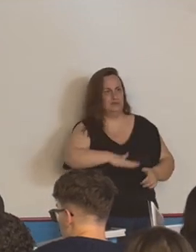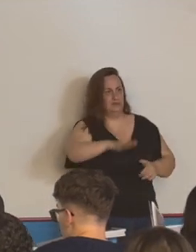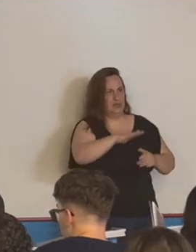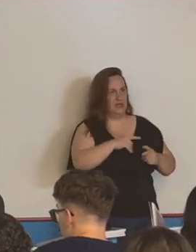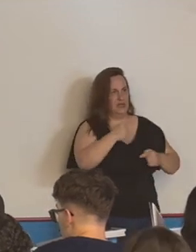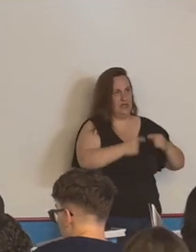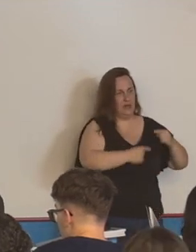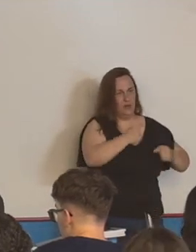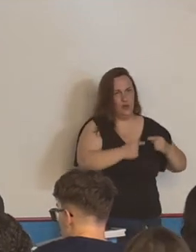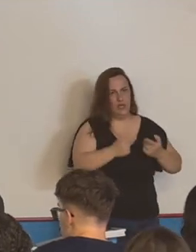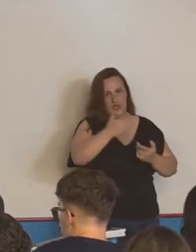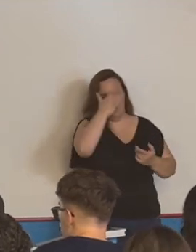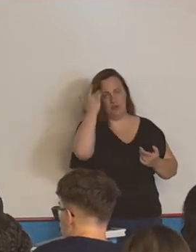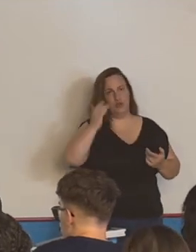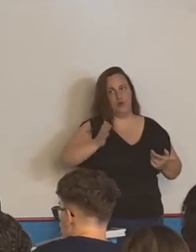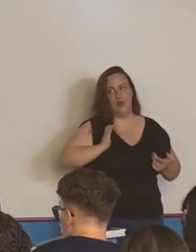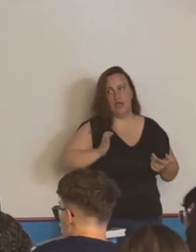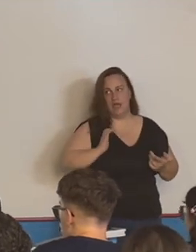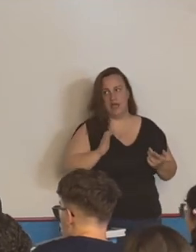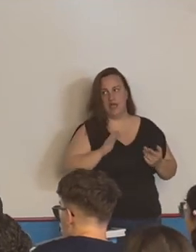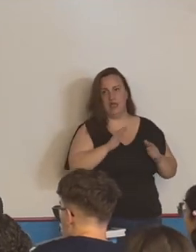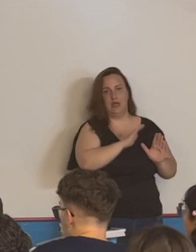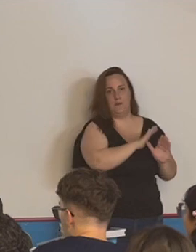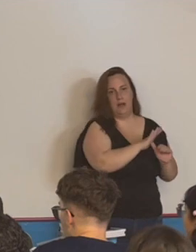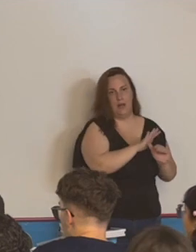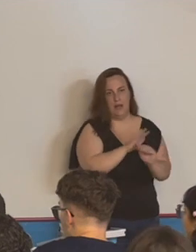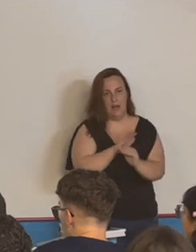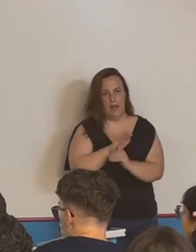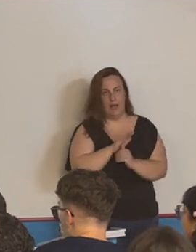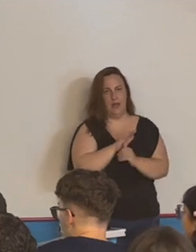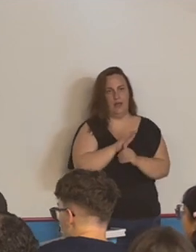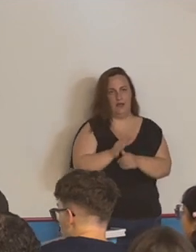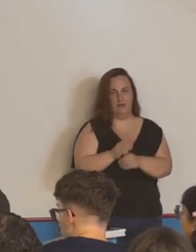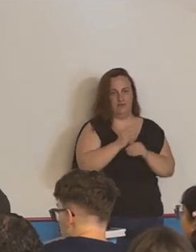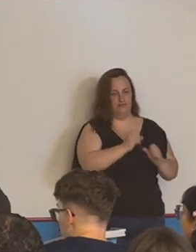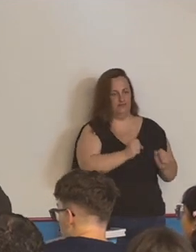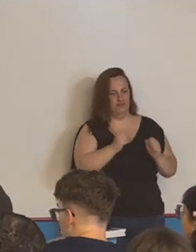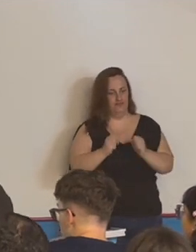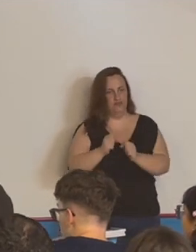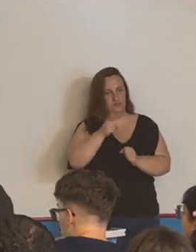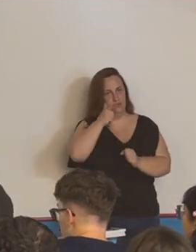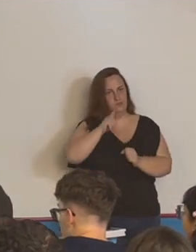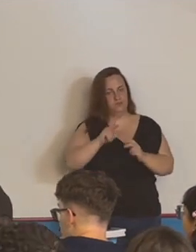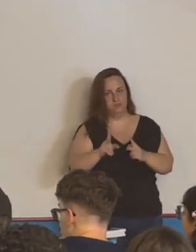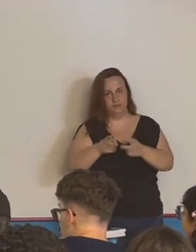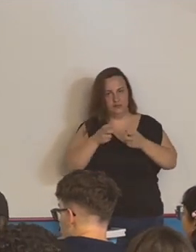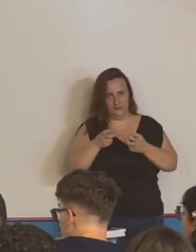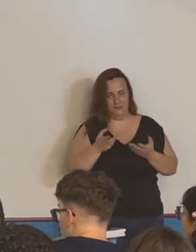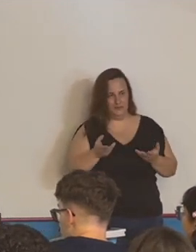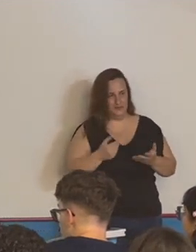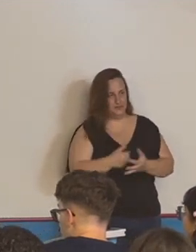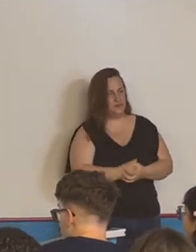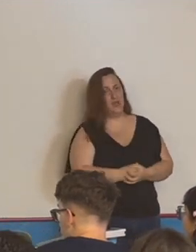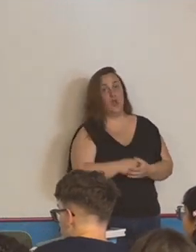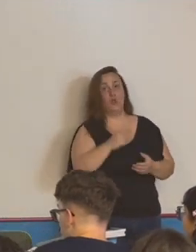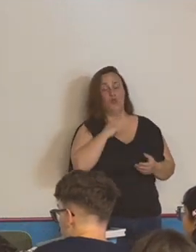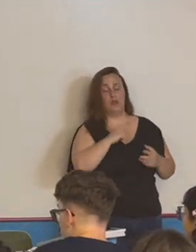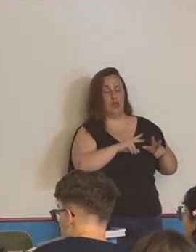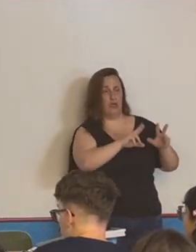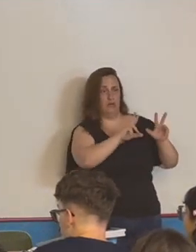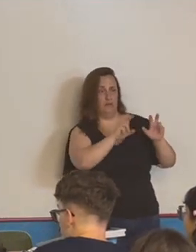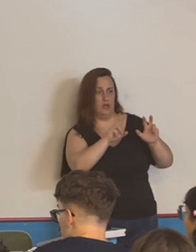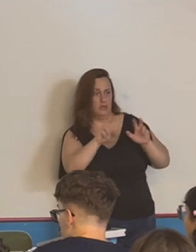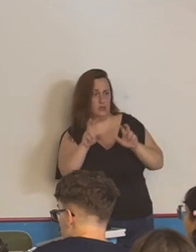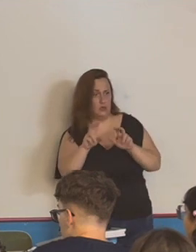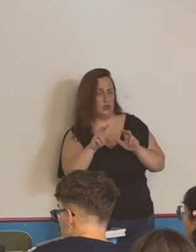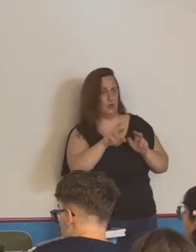elite envolvidos em, né, desvio de verba, enriquecimento ilícito, etc. E aí tem várias questões,